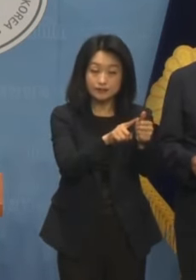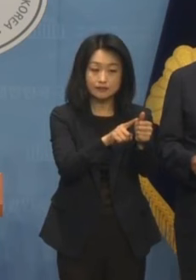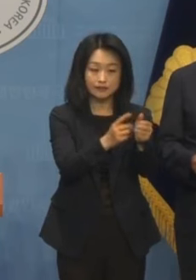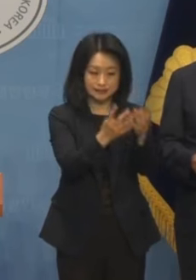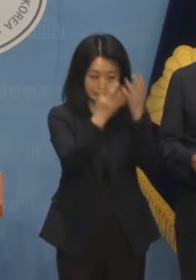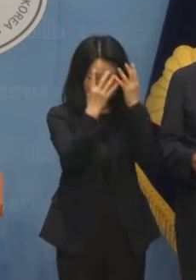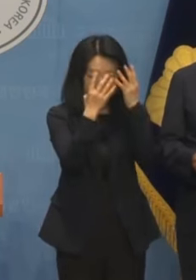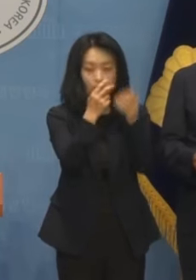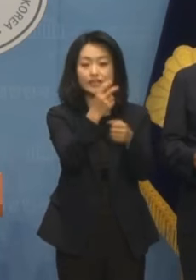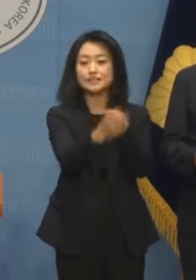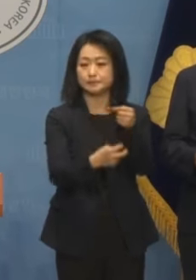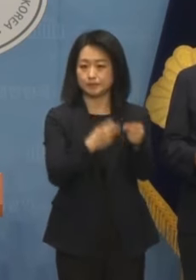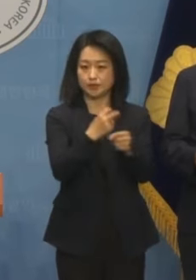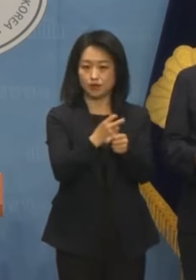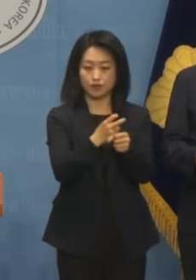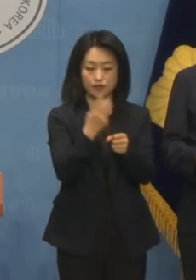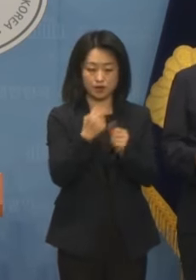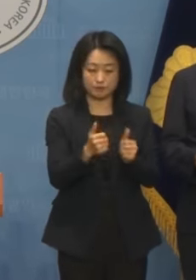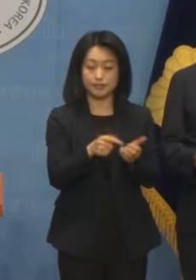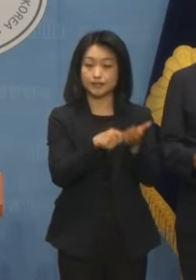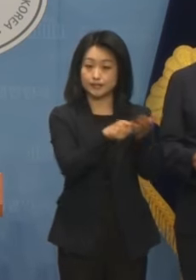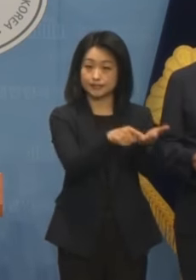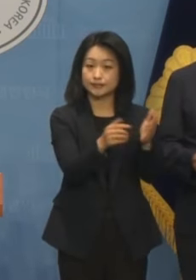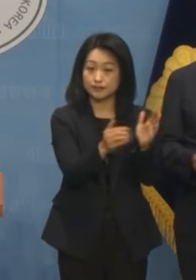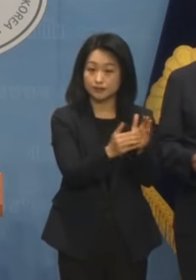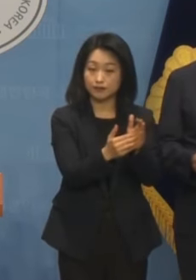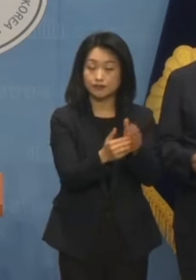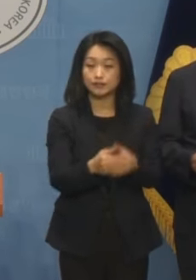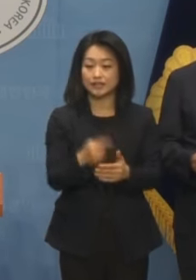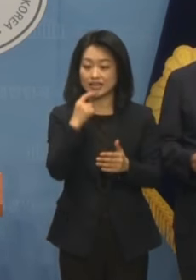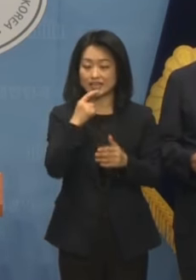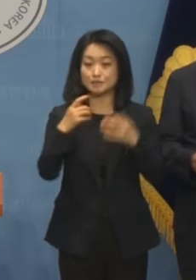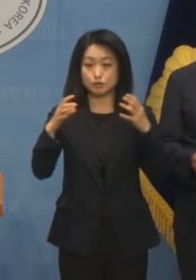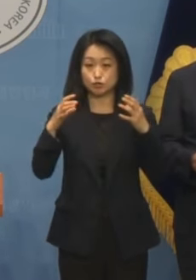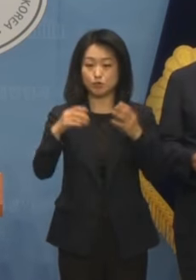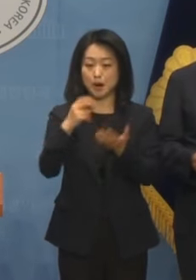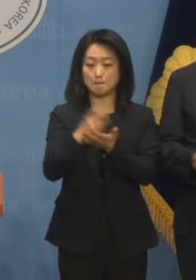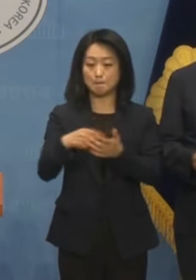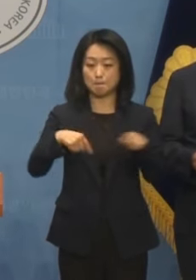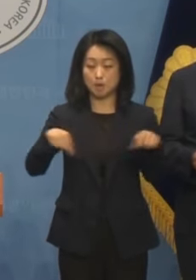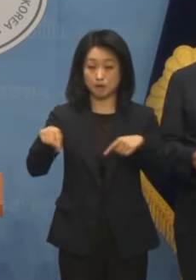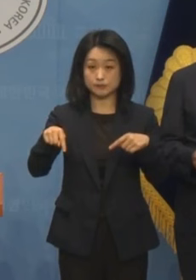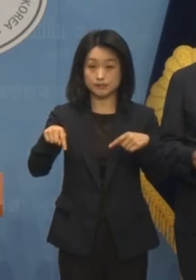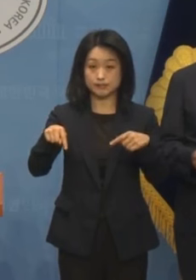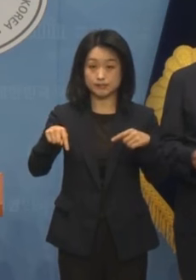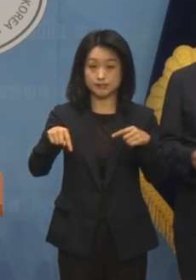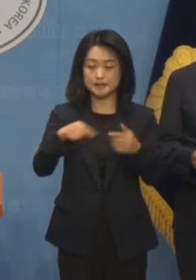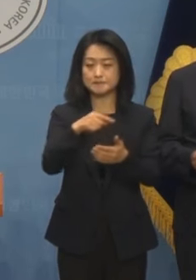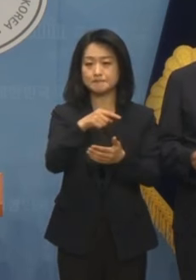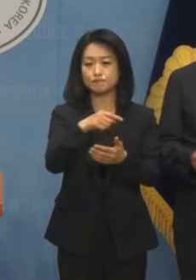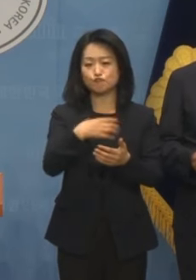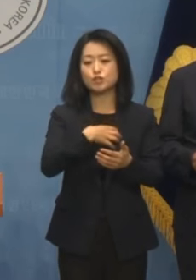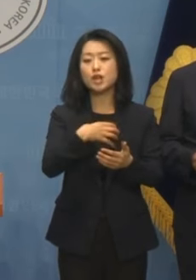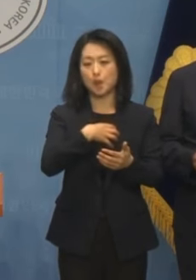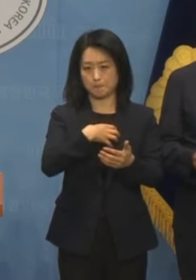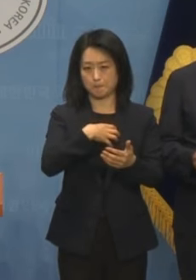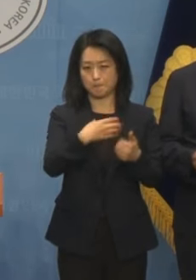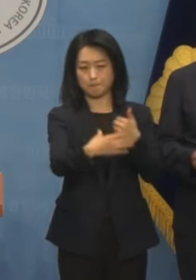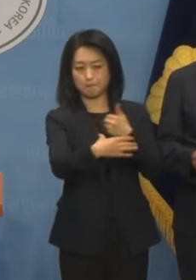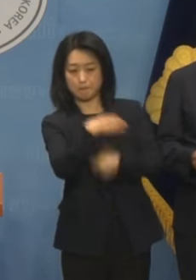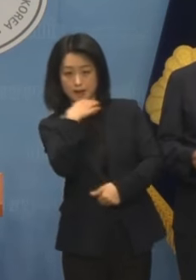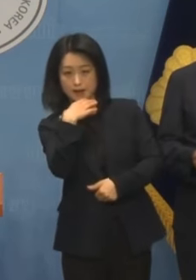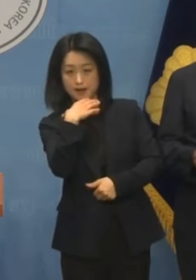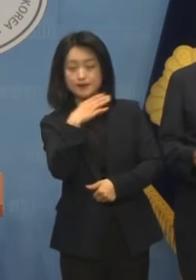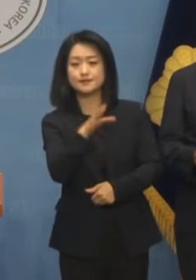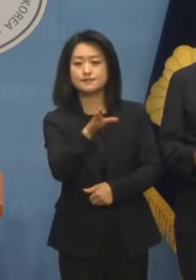20년형을 구형받았습니다. 이번 사건은 민주주의와 법치주의를 심각하게 위협한